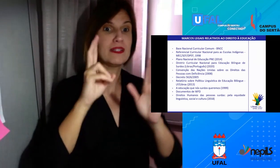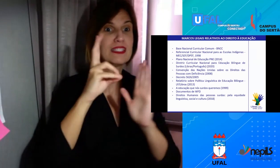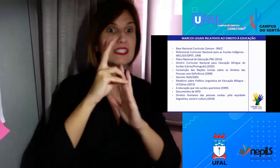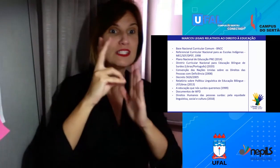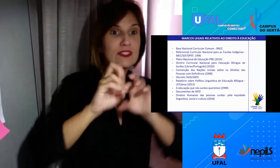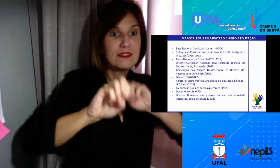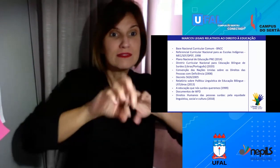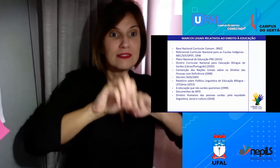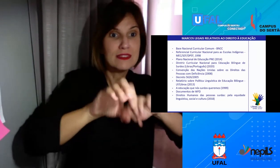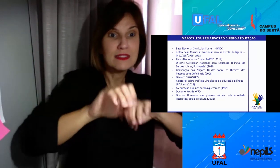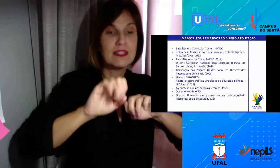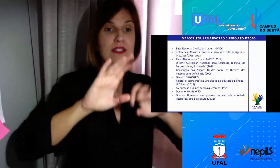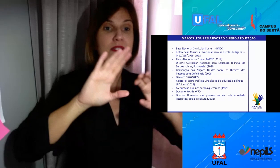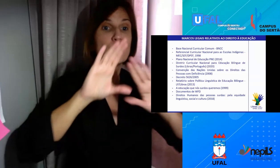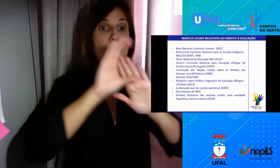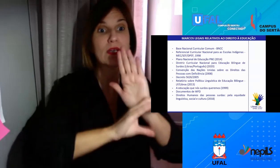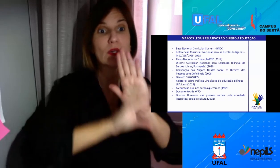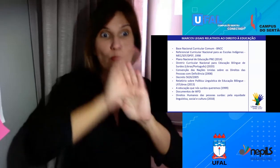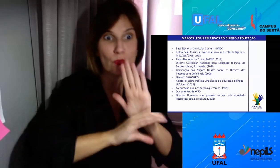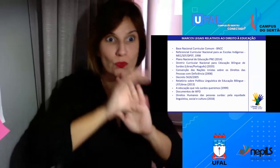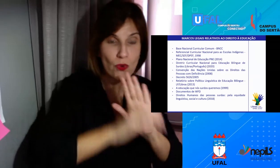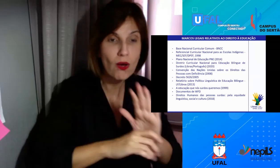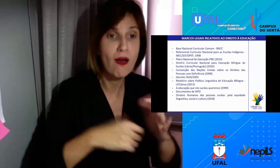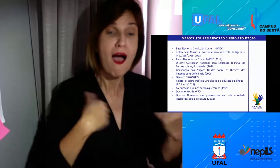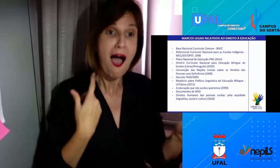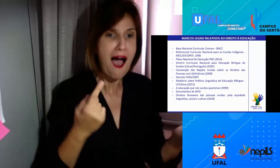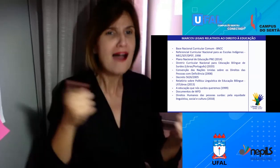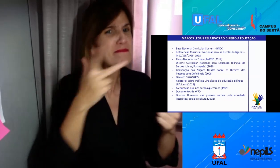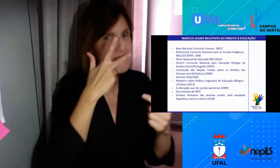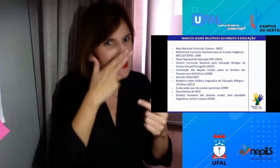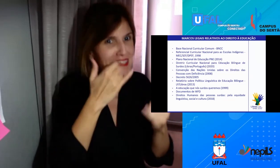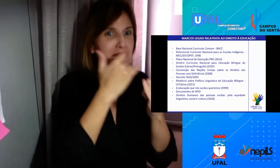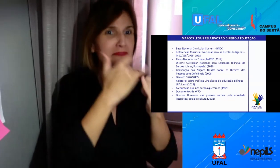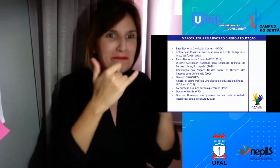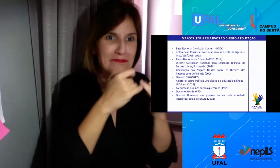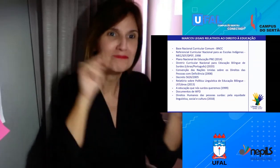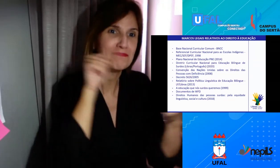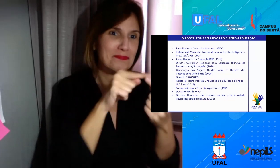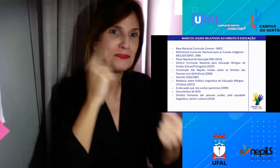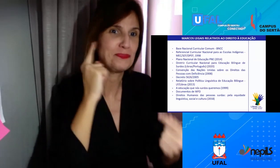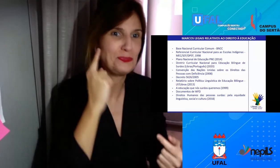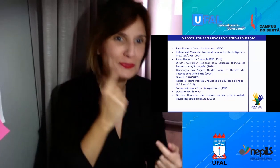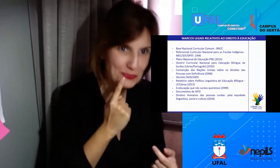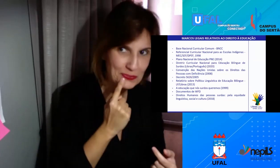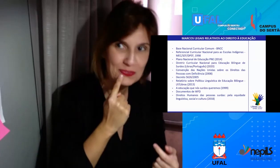1998 e traz todo um trabalho focado